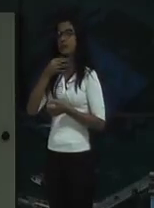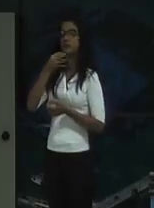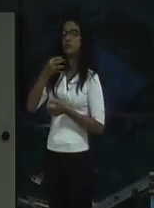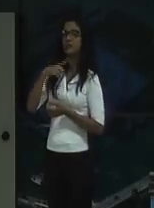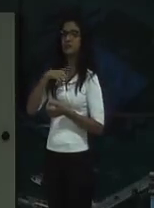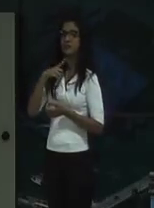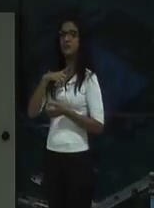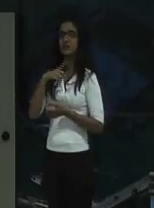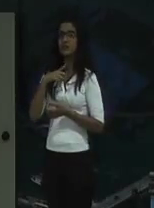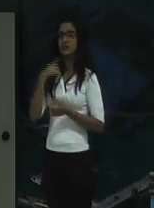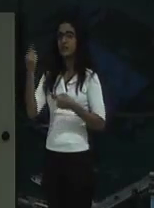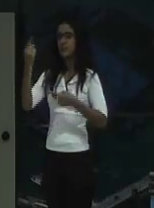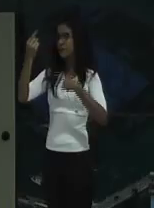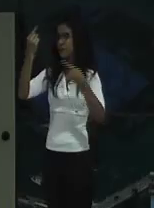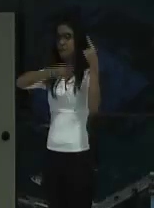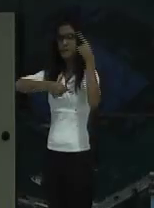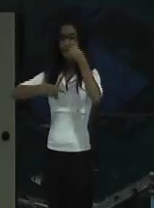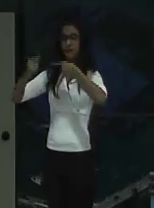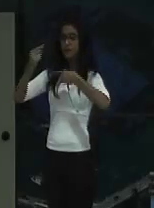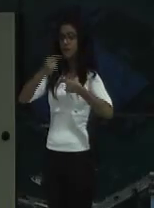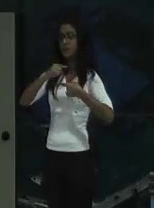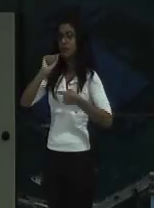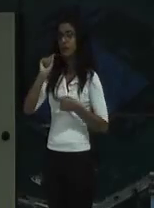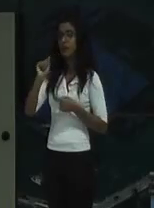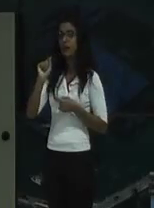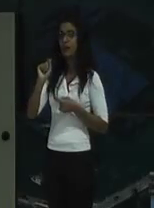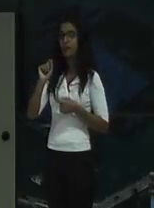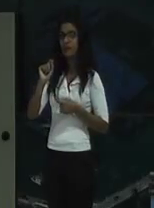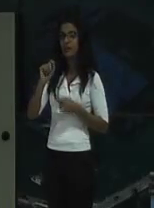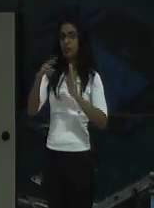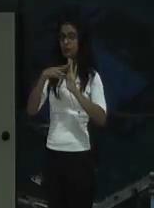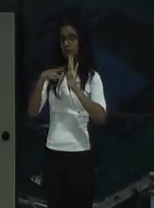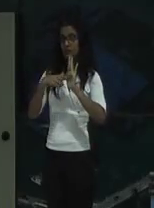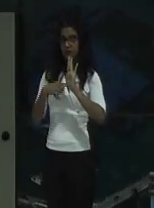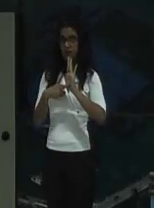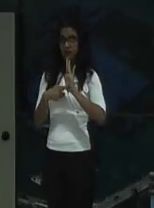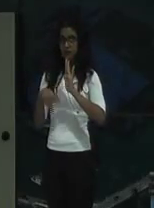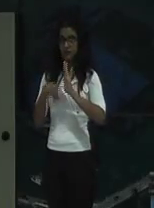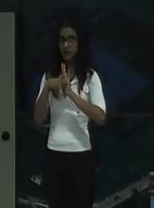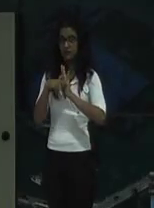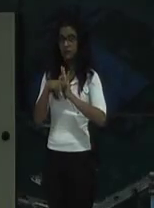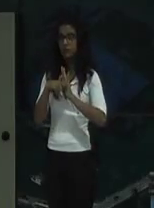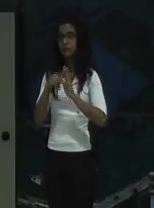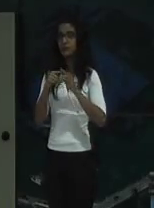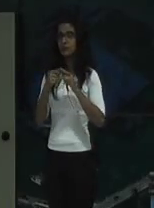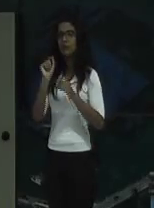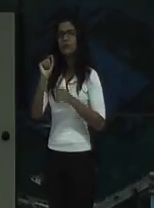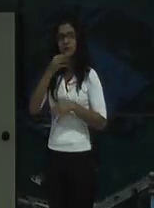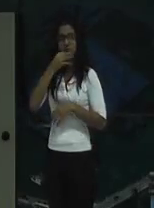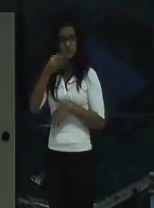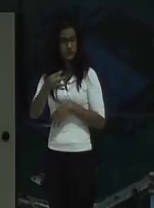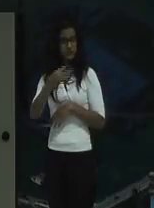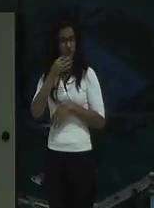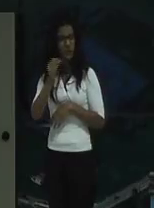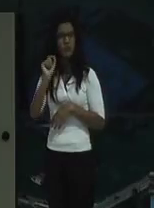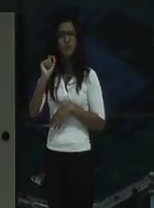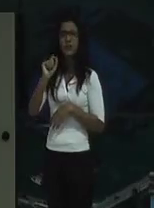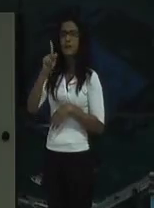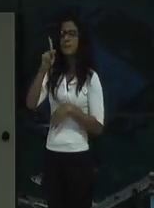discordância na hora de usar esse expediente, que é um dispositivo do regimento interno desta casa. O que é questão de ordem e o que é pela